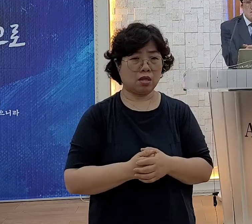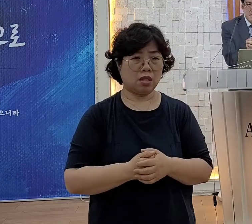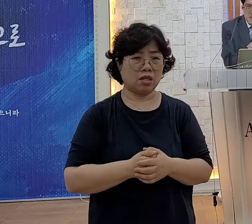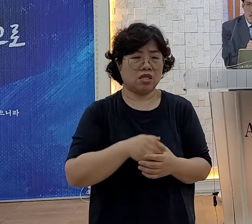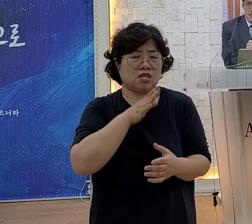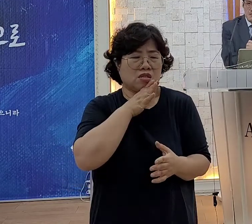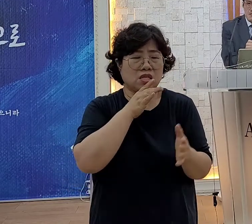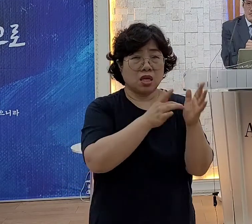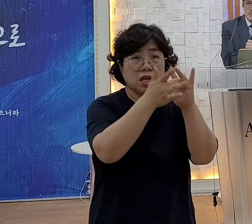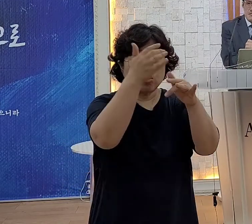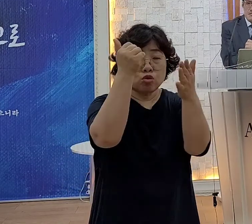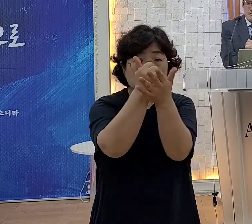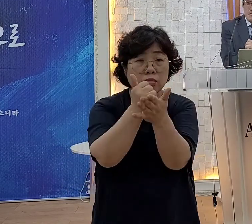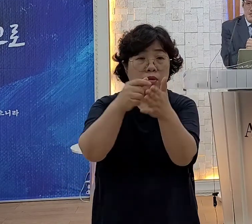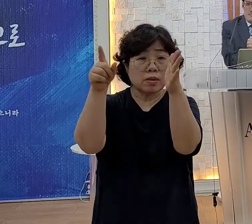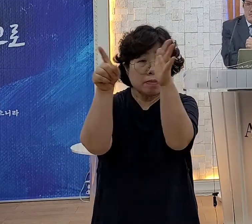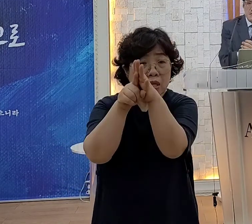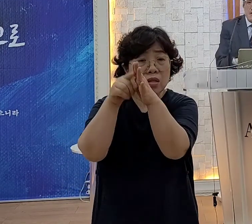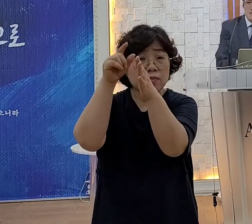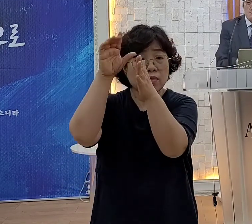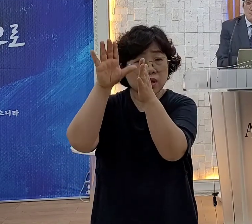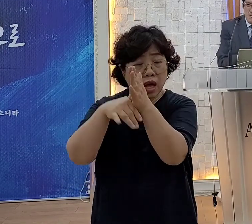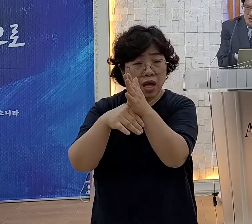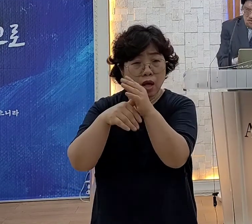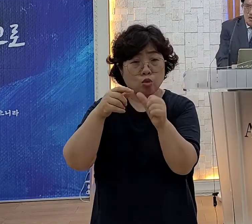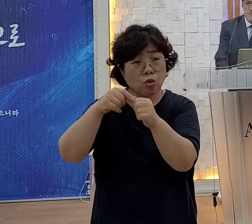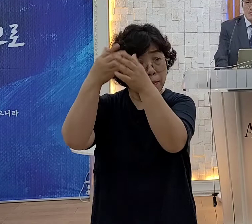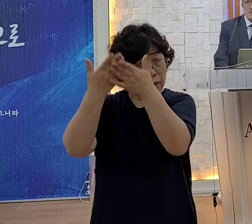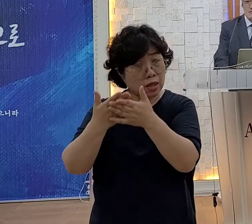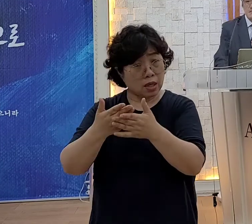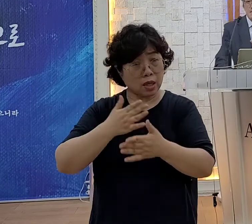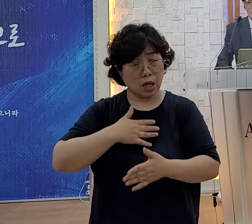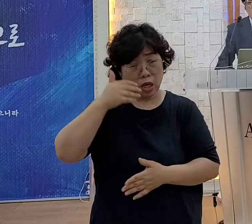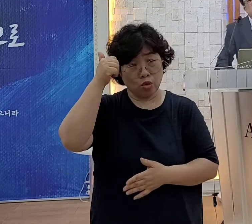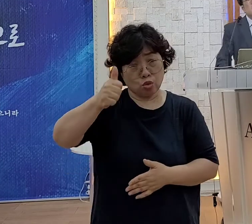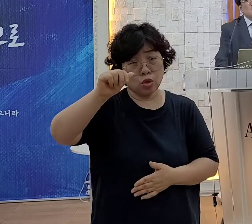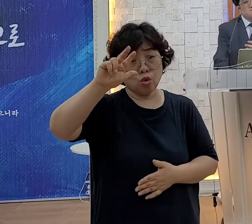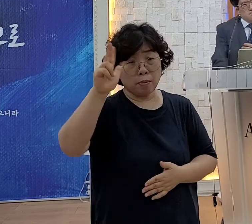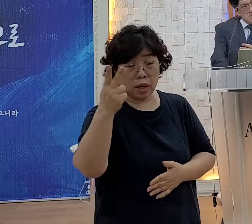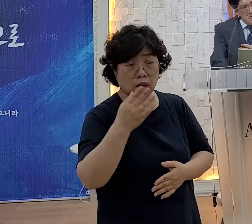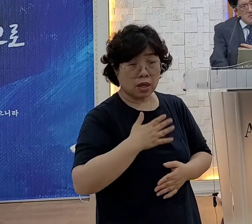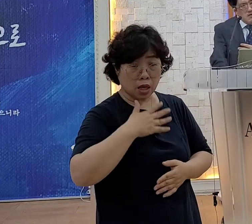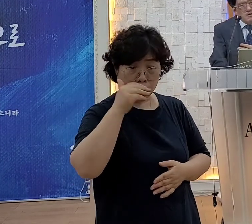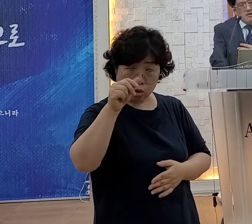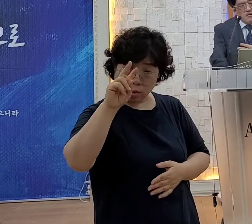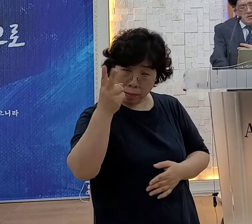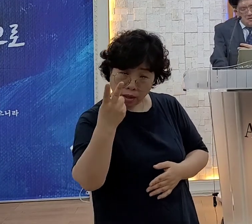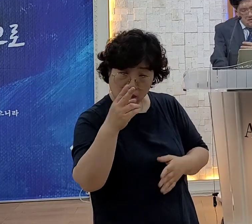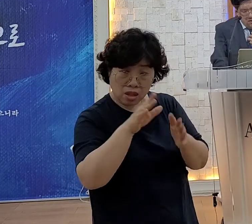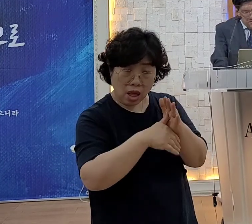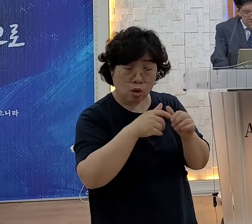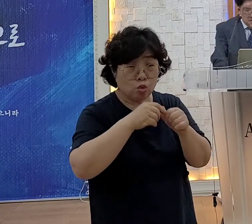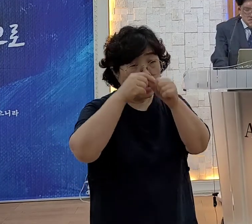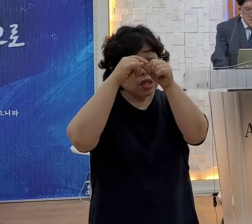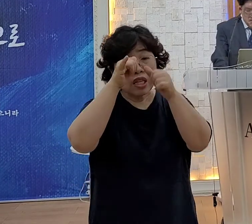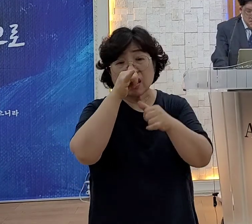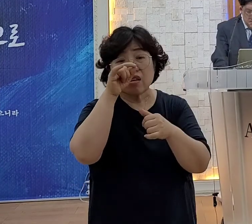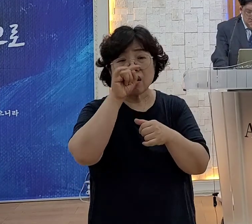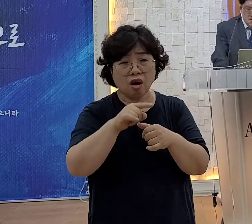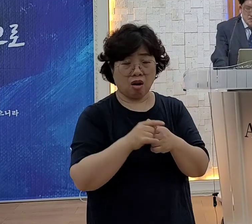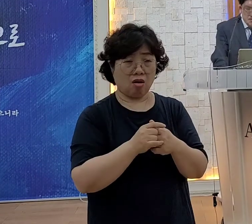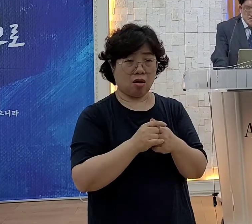진짜 예수를 믿어야 돼. 그분이 나의 주인이 되셔야만 우리에게 구원이 있다 라는 이